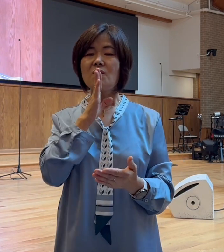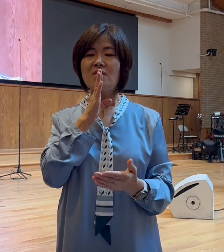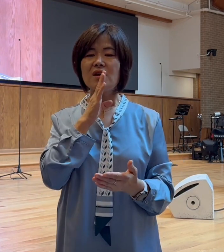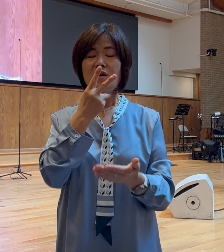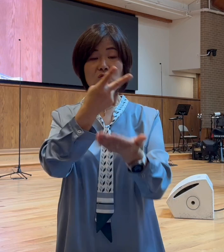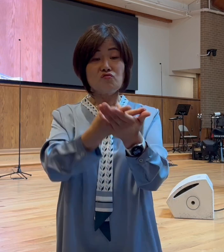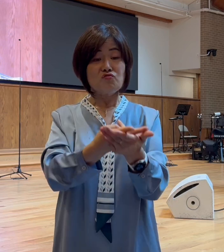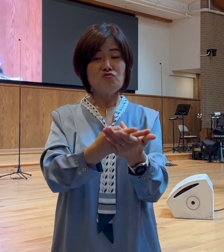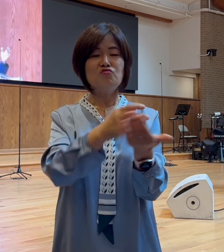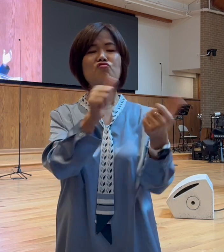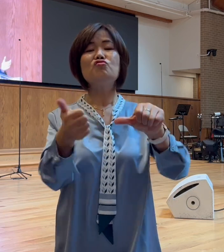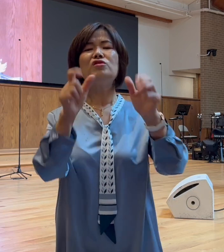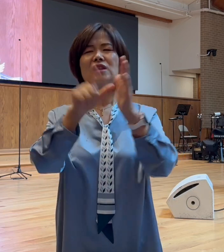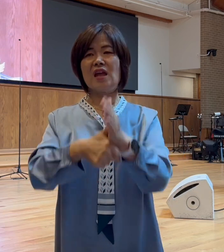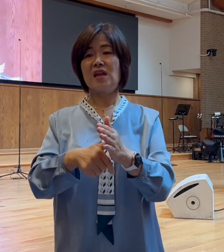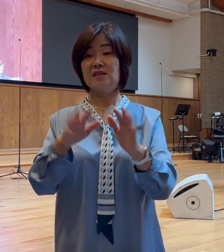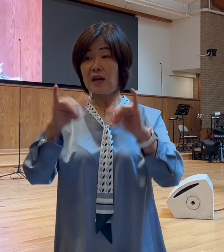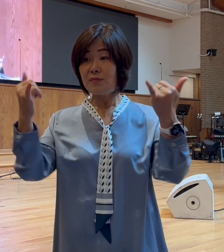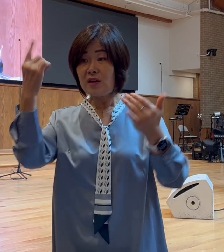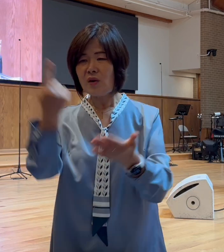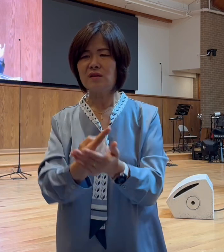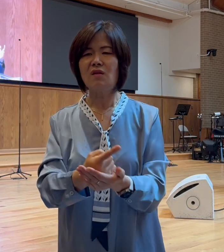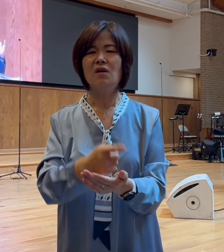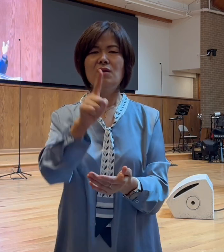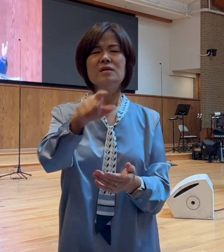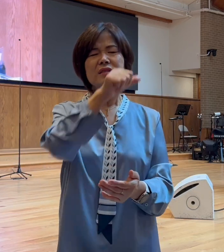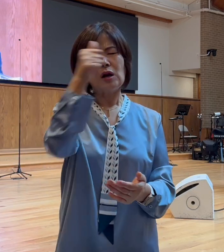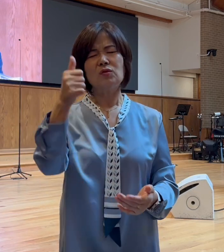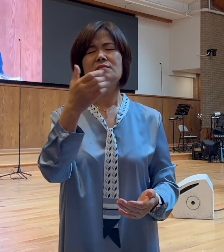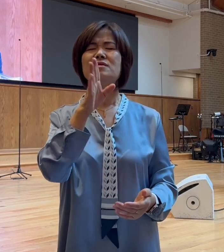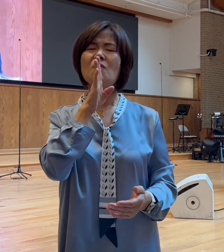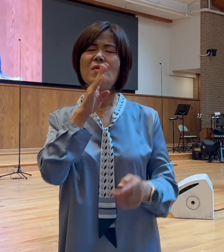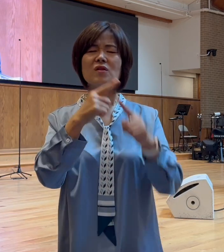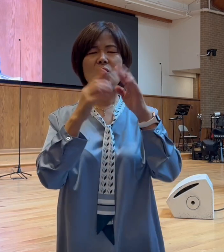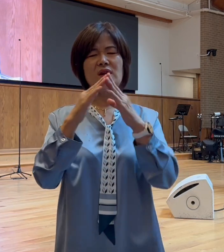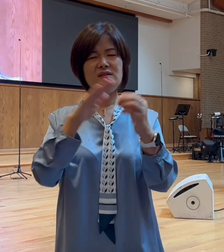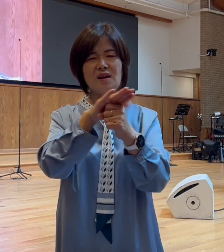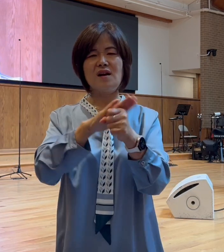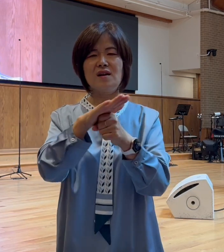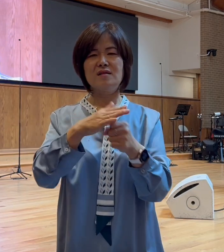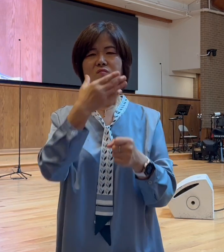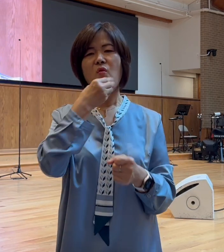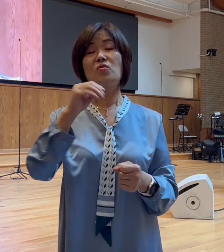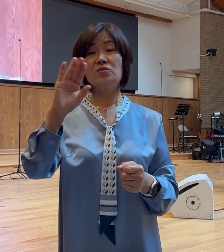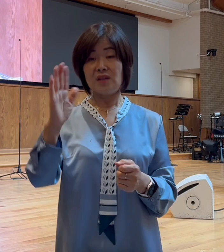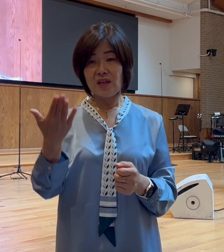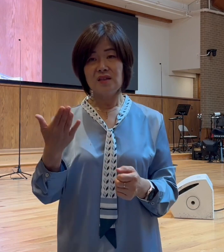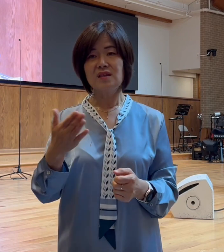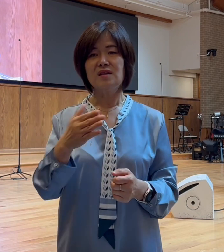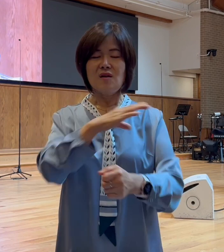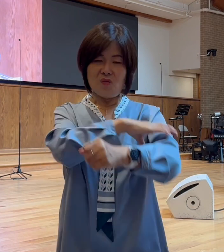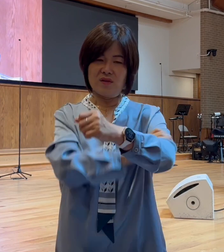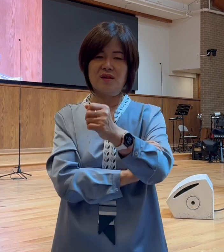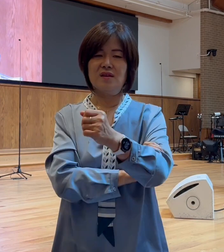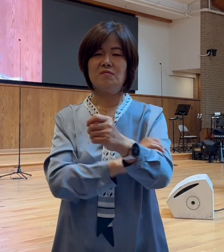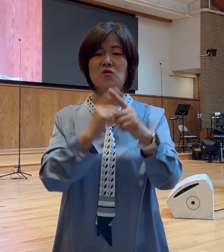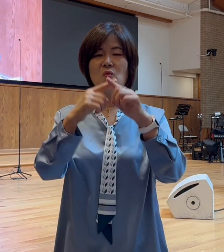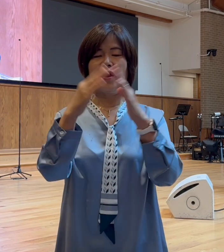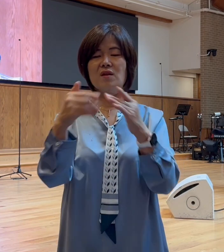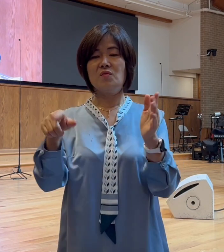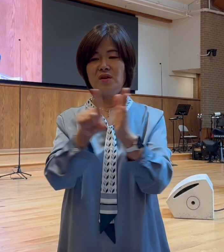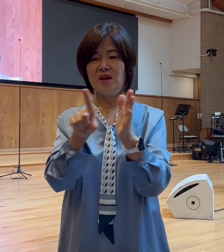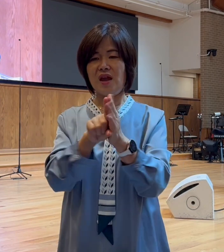때 교인들이 와서 우리 장로님은 정말 교회를 사랑하는 장로님이었지. 권사님은 우리 교회를 위해